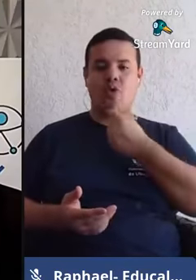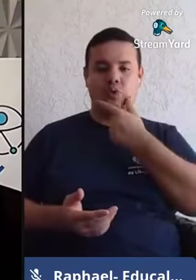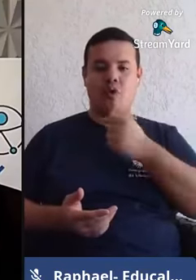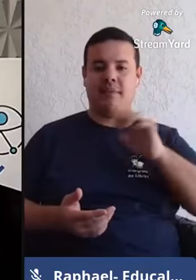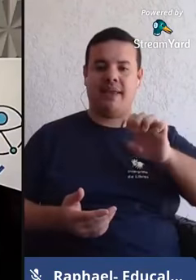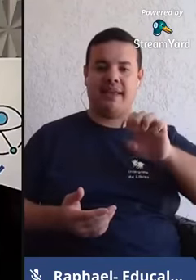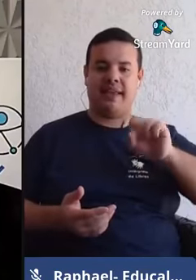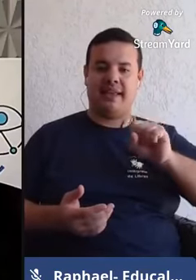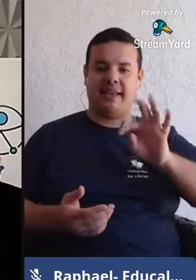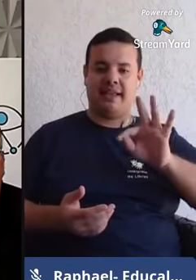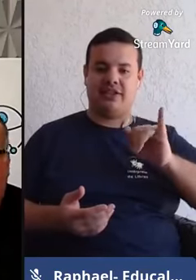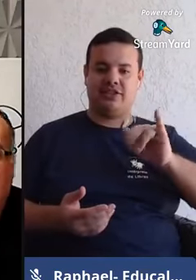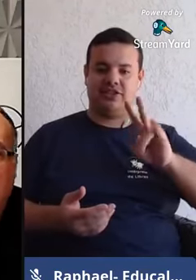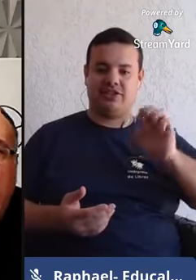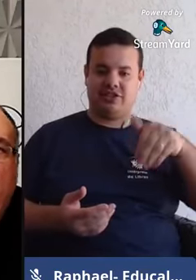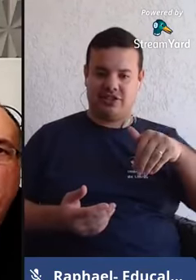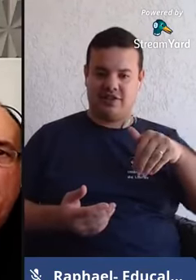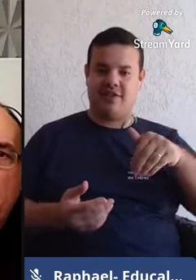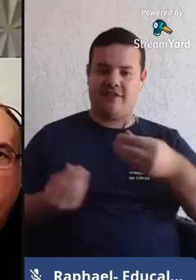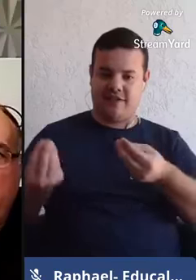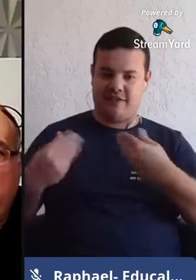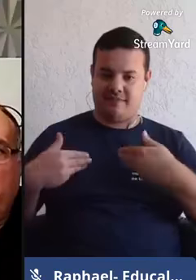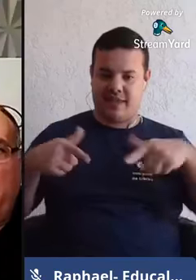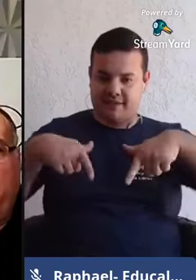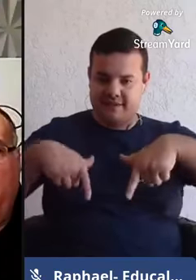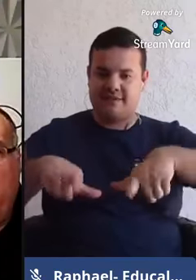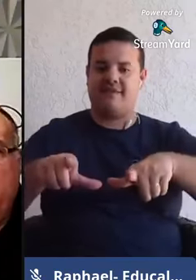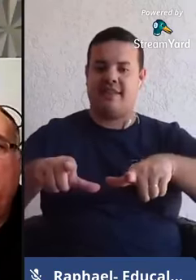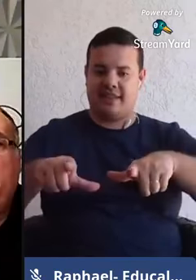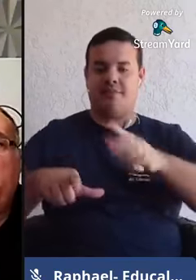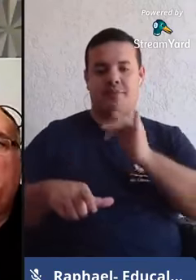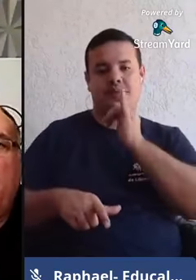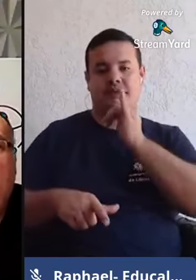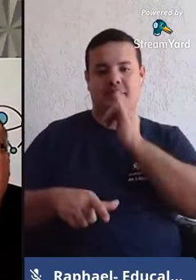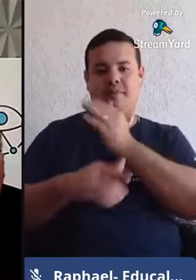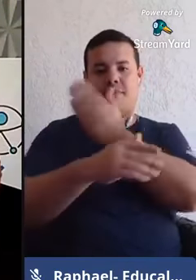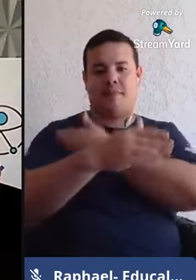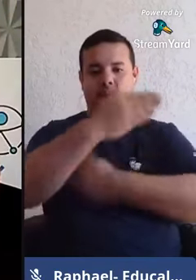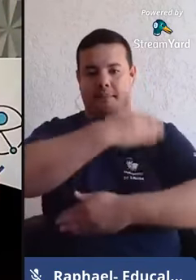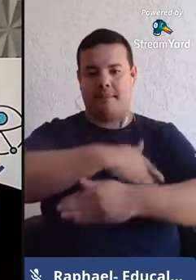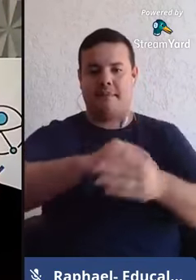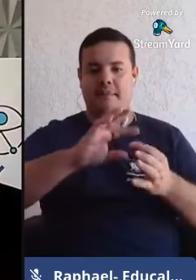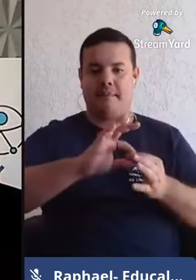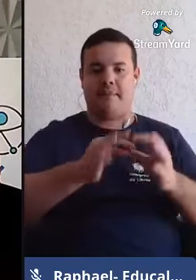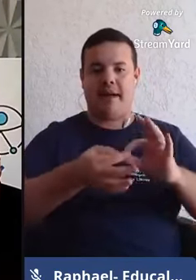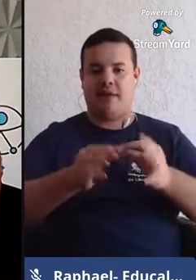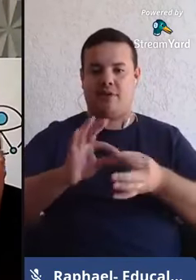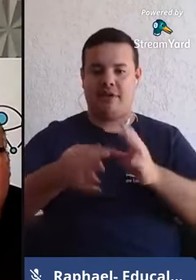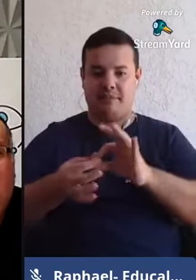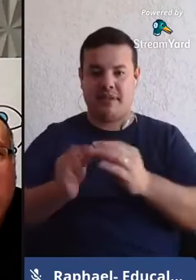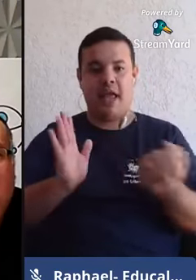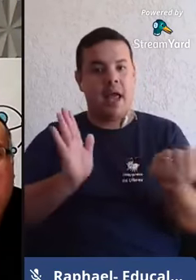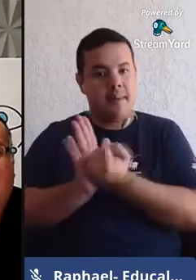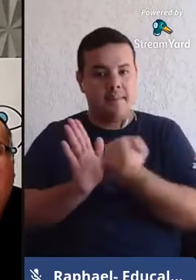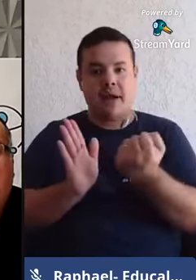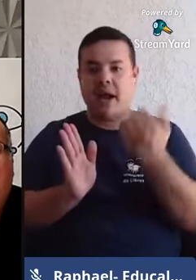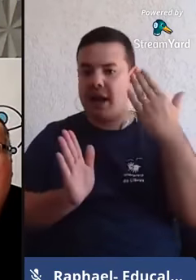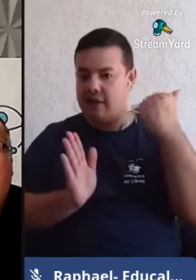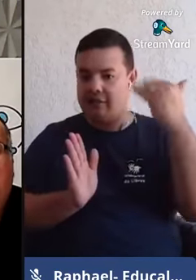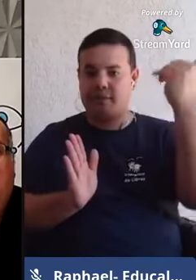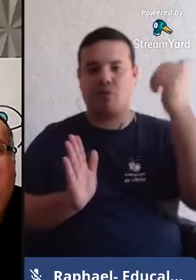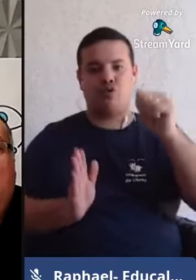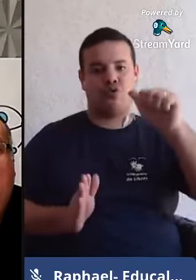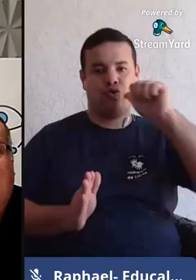Então eu via ali as Paralimpíadas, por exemplo, lá fora, patrocinadas por grandes marcas de isotônico,